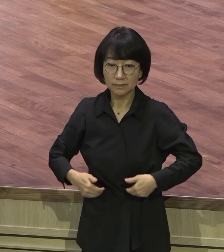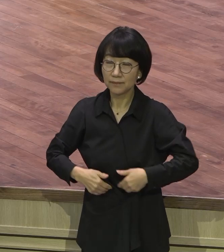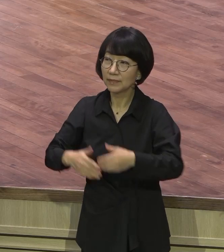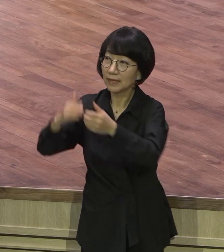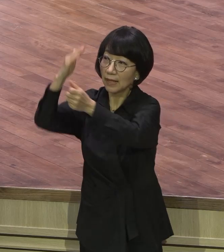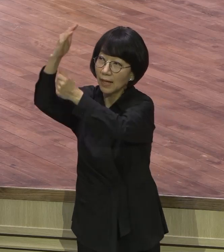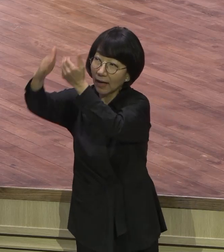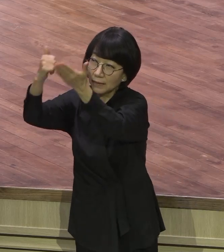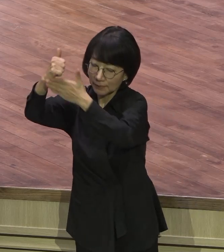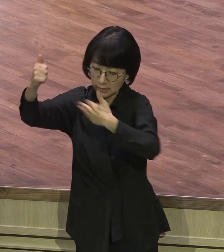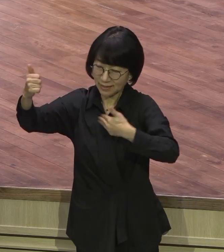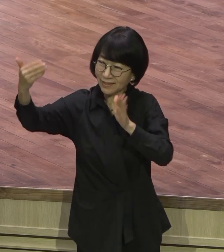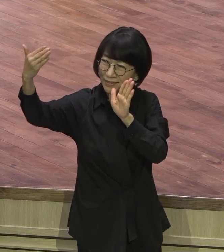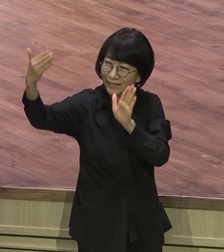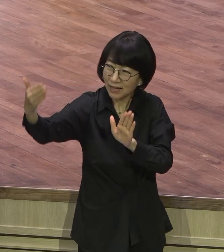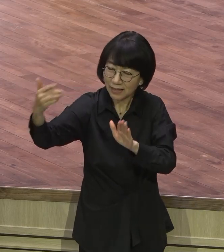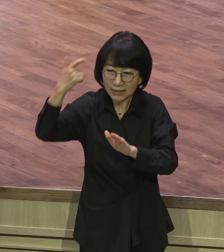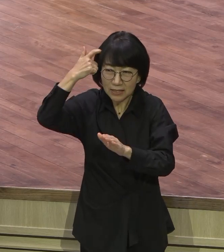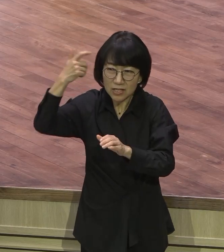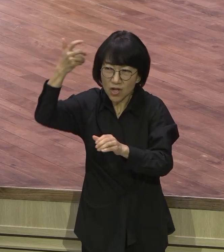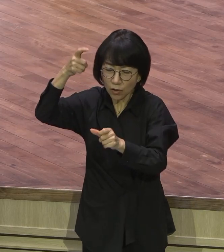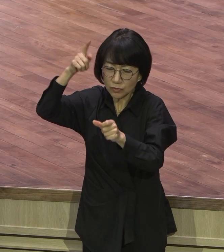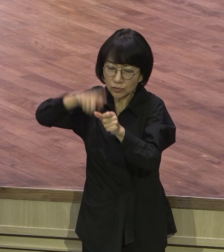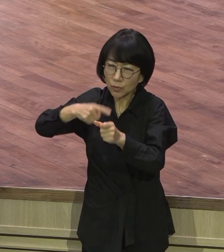손해보게 만드는 장신구가 뭐냐